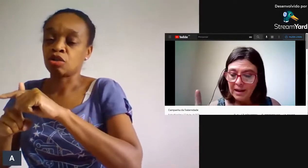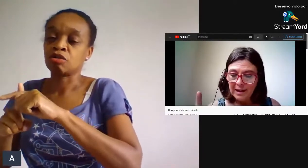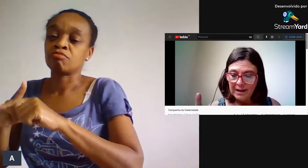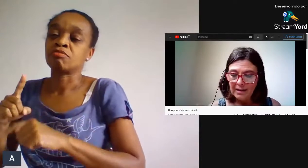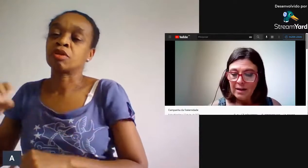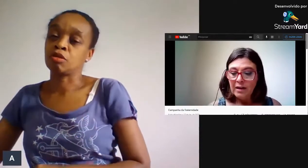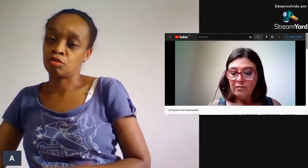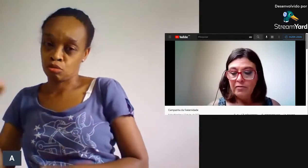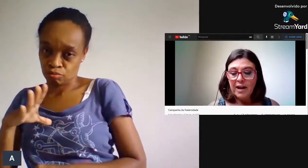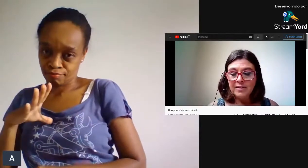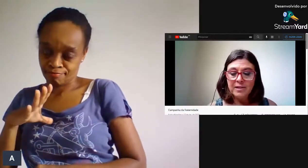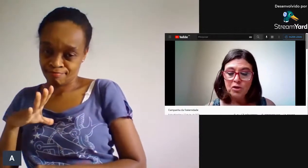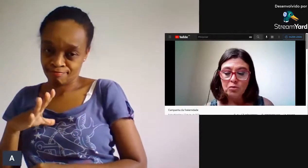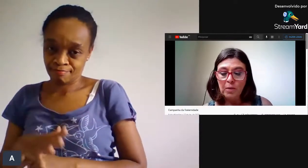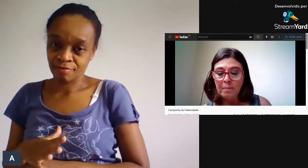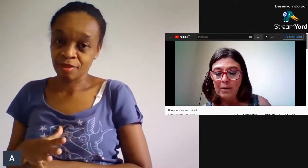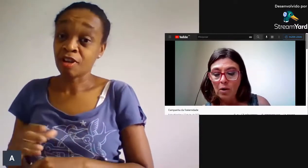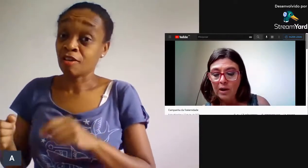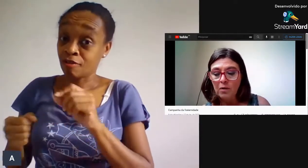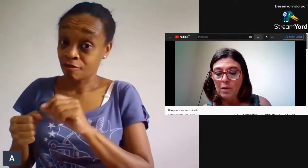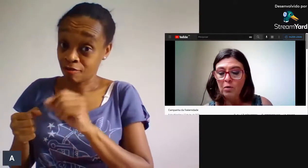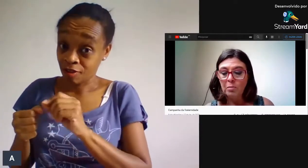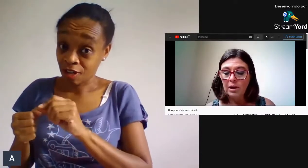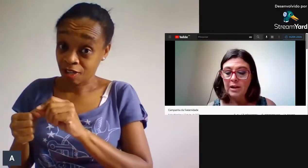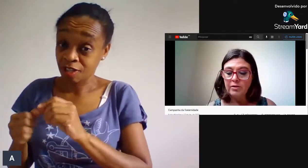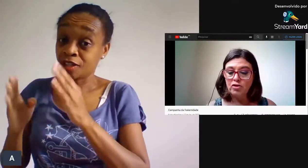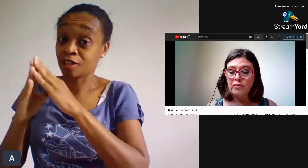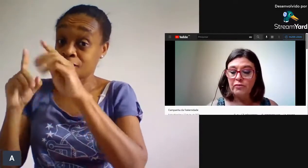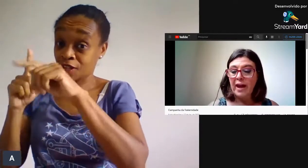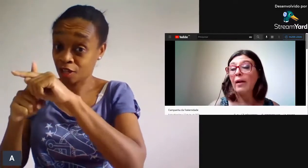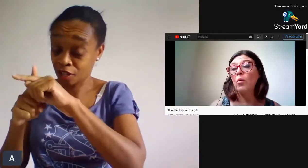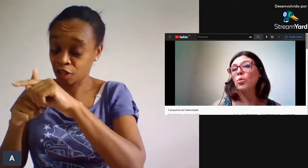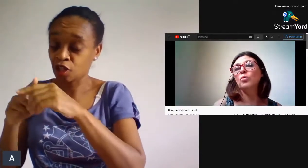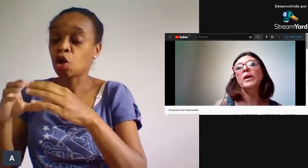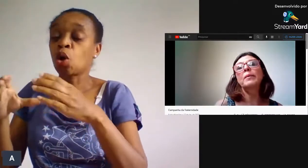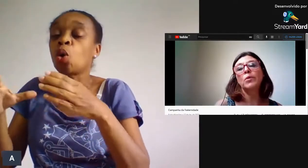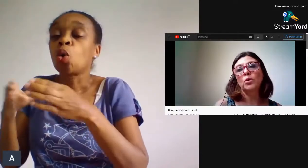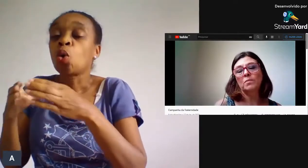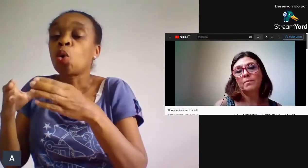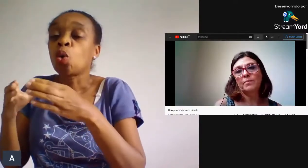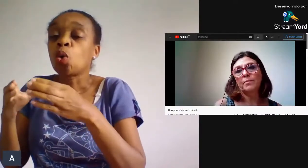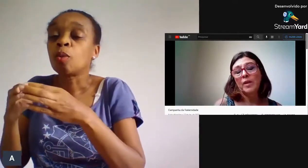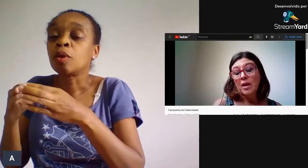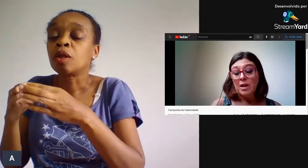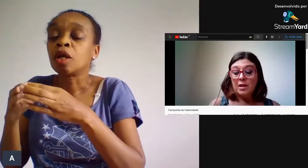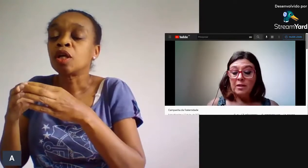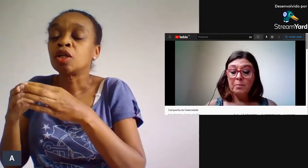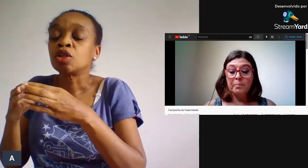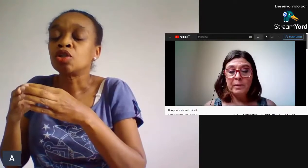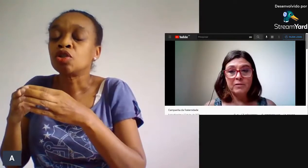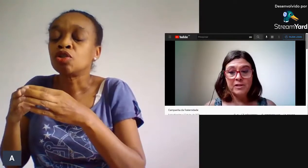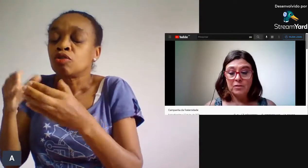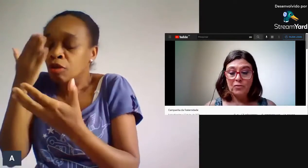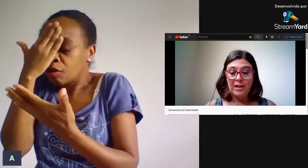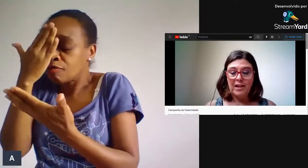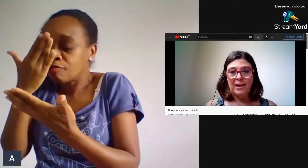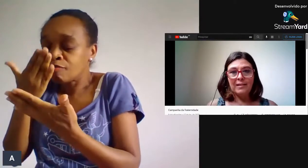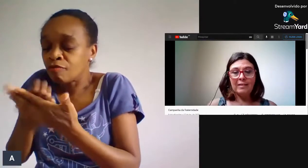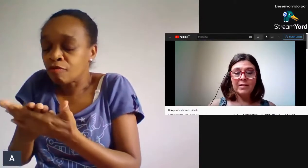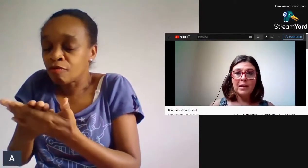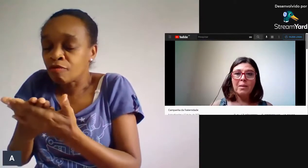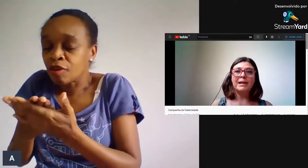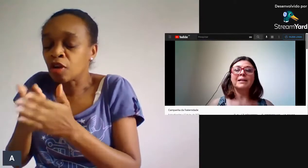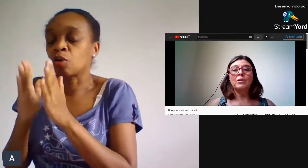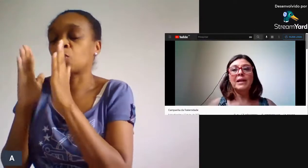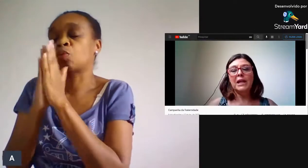E o lema era: faça de sua paróquia uma comunidade de fé, culto e amor. Então, para vocês verem,